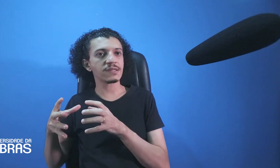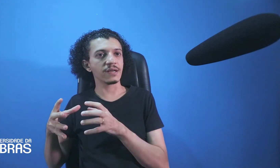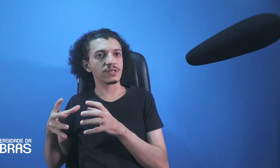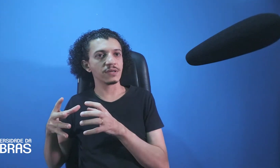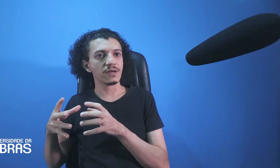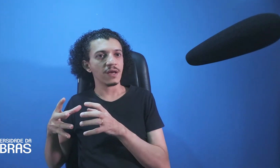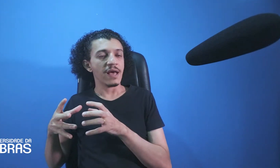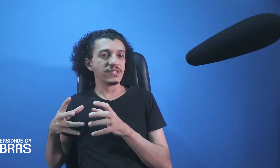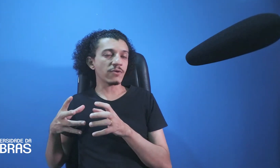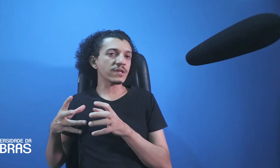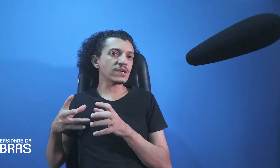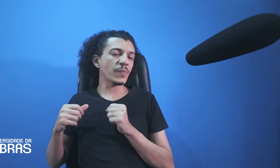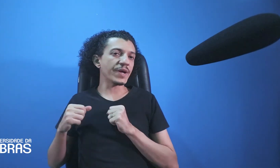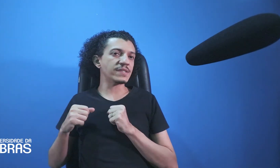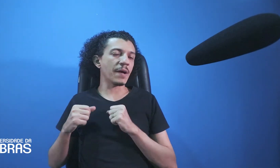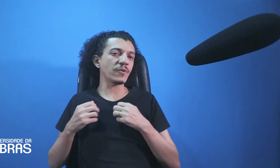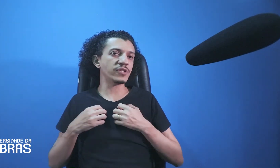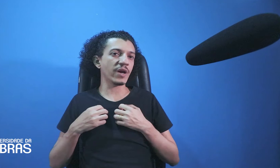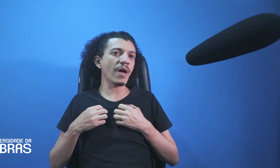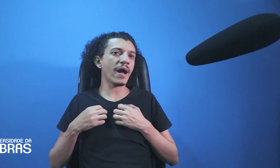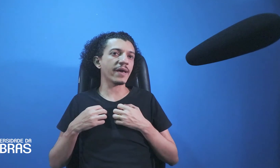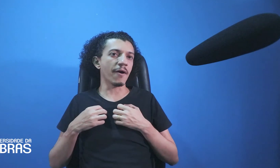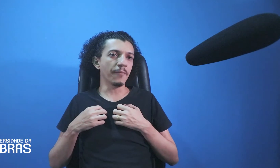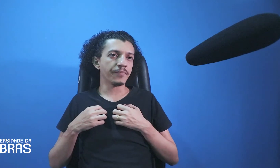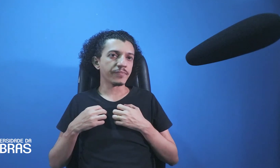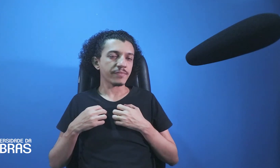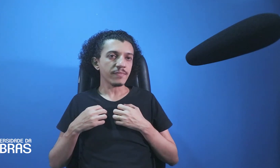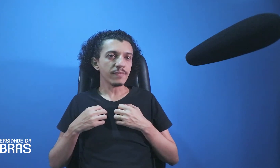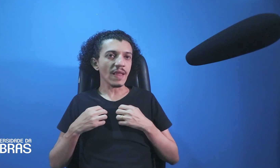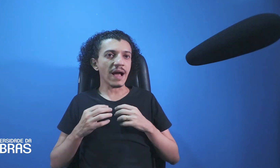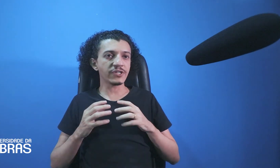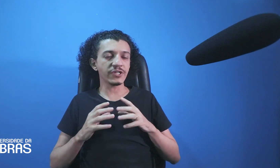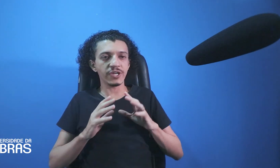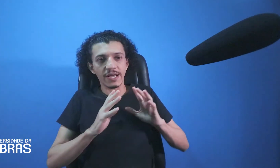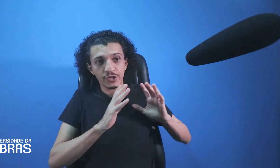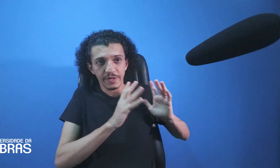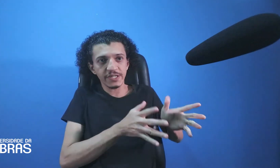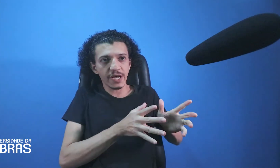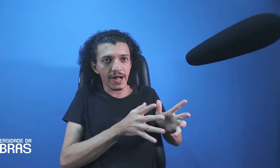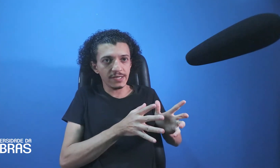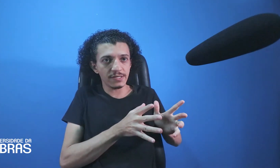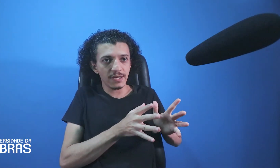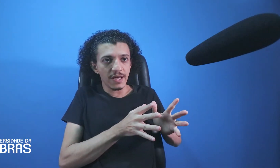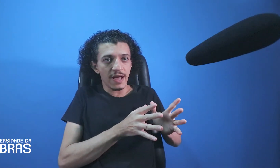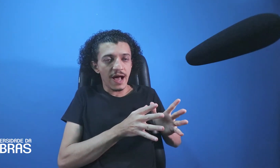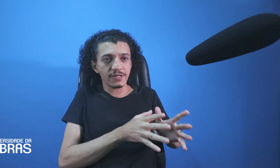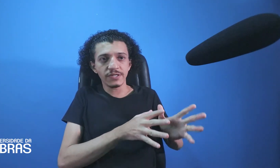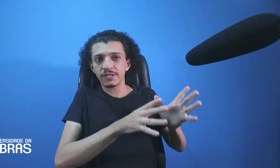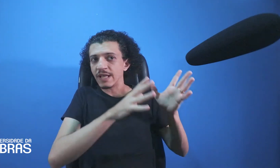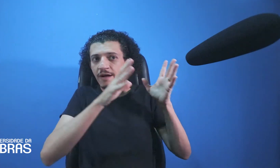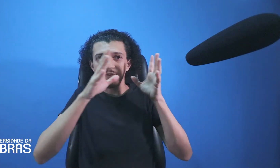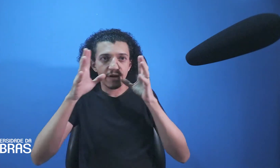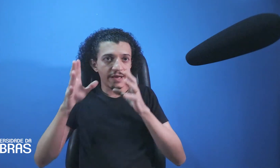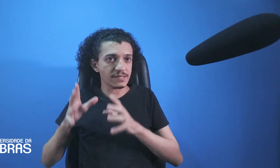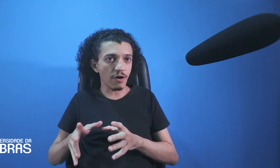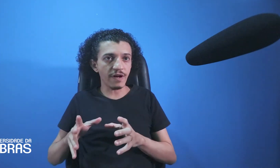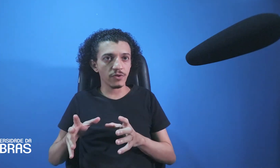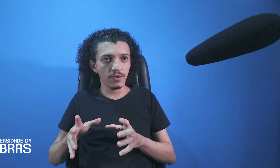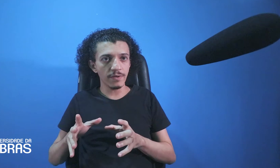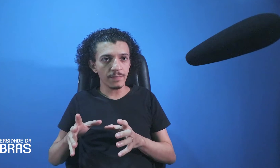interessante. Já aconteceu, por exemplo, de eu e Raquel, a gente é de Minas Gerais, a gente estava em Salvador,